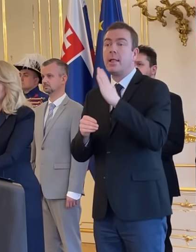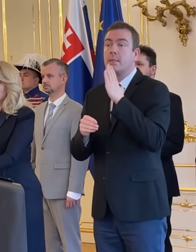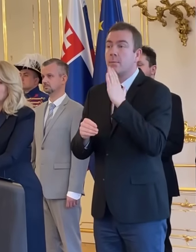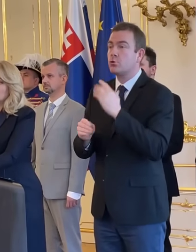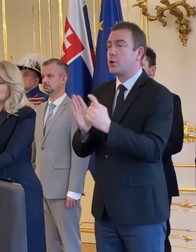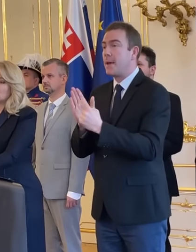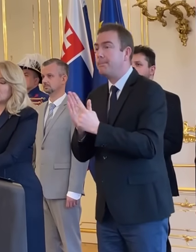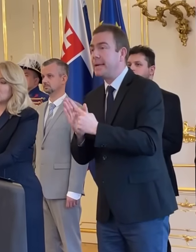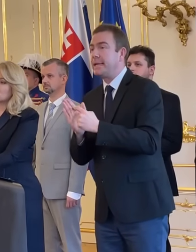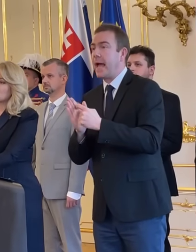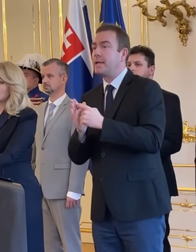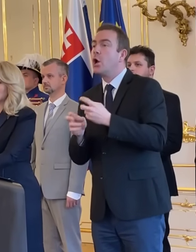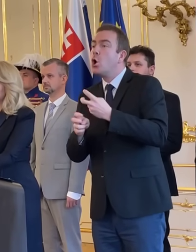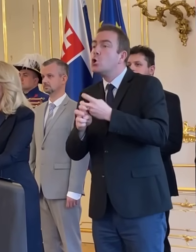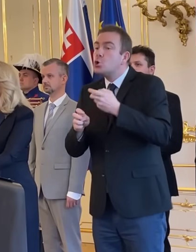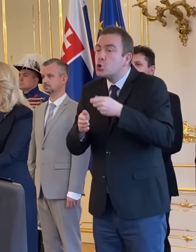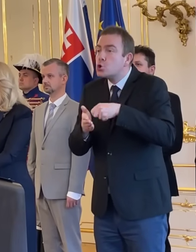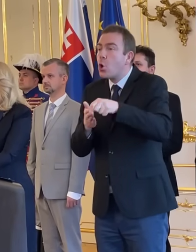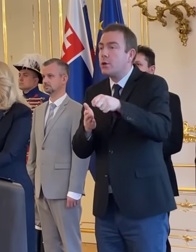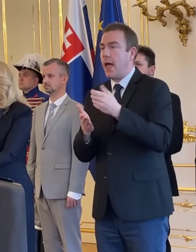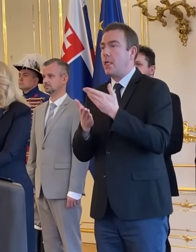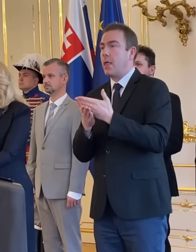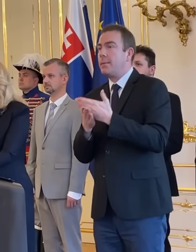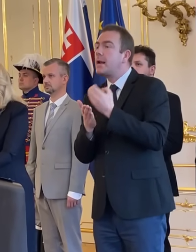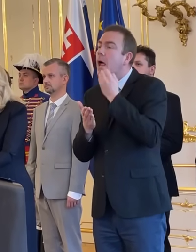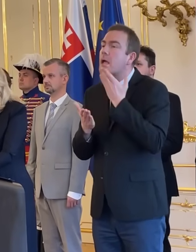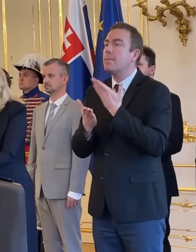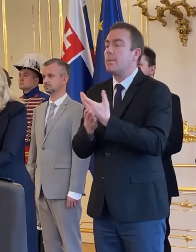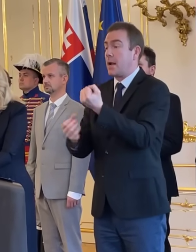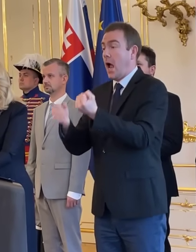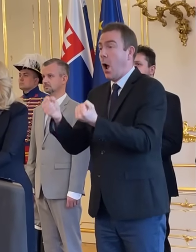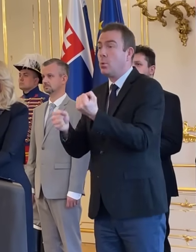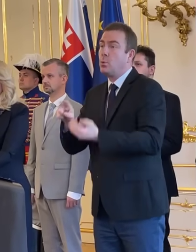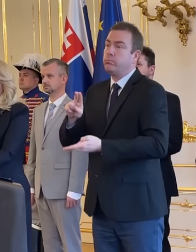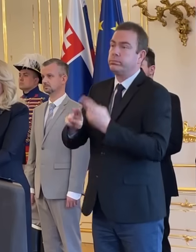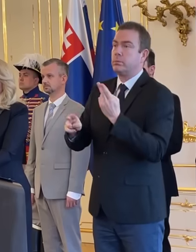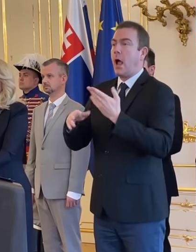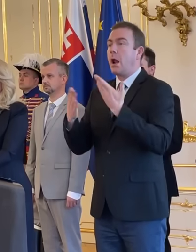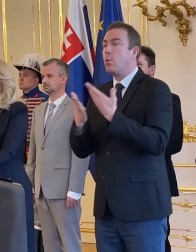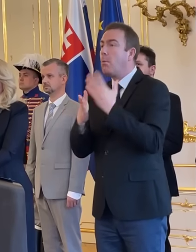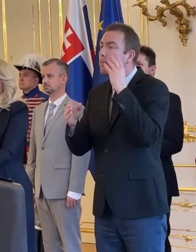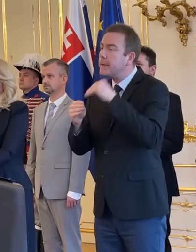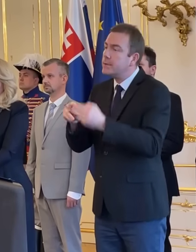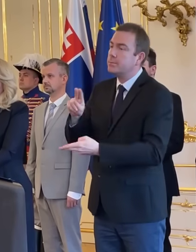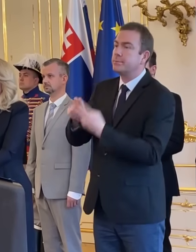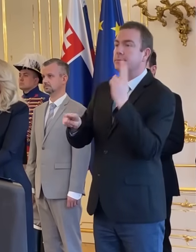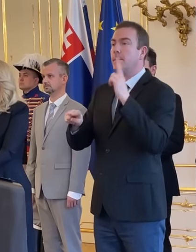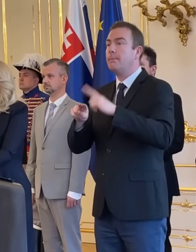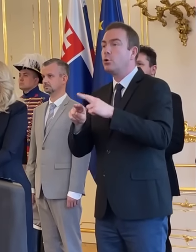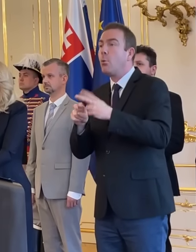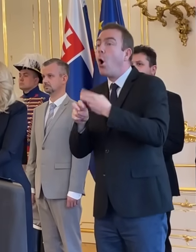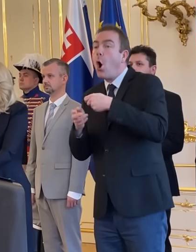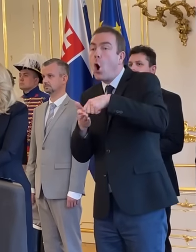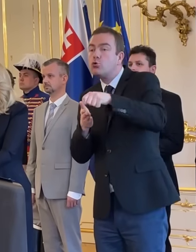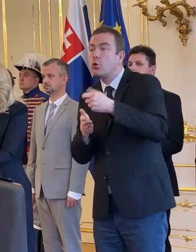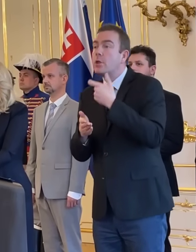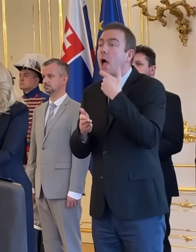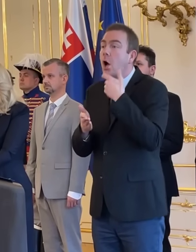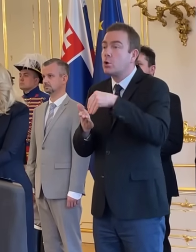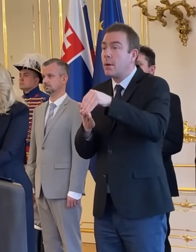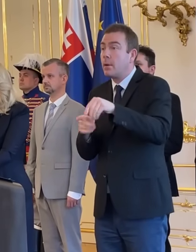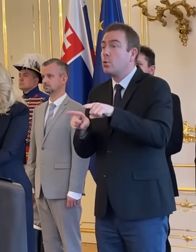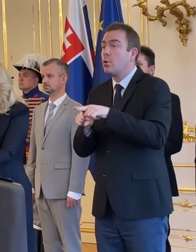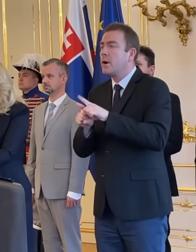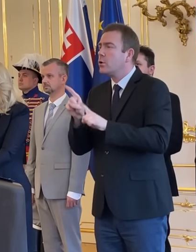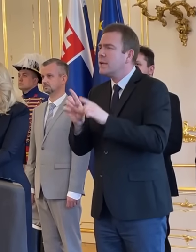náhrady škody, ktorú vám niekto spôsobil napríklad krádežou auta, vykradnutím bytu, alebo aj ukradnutím vašich